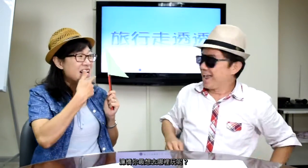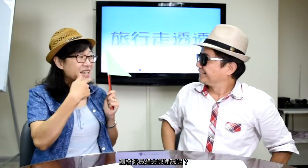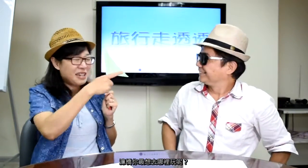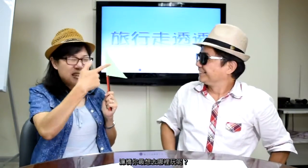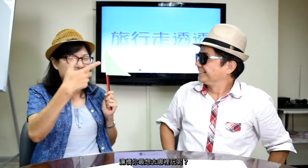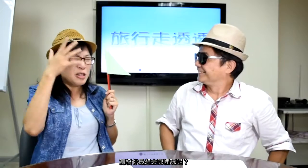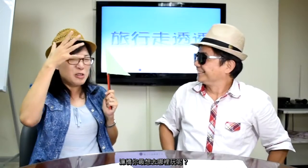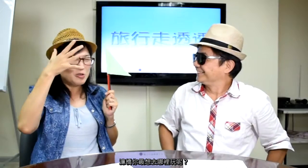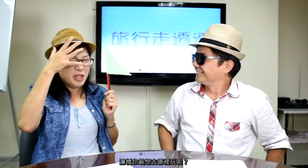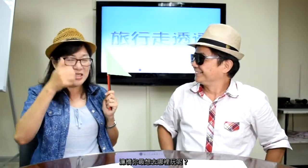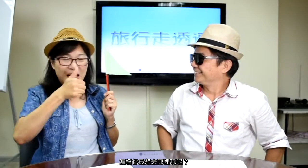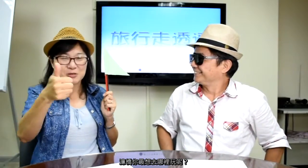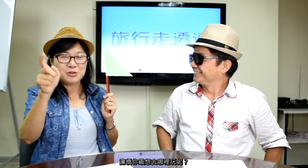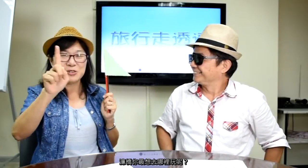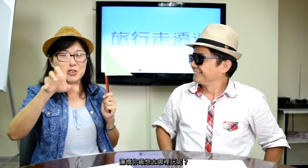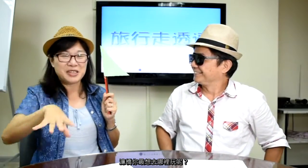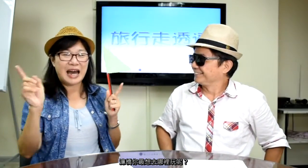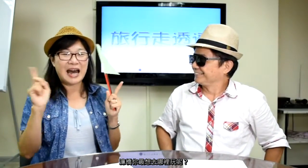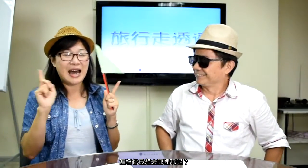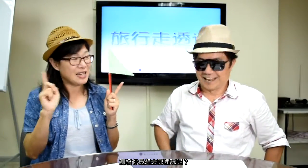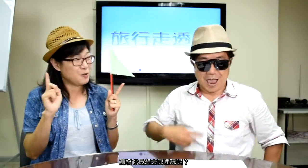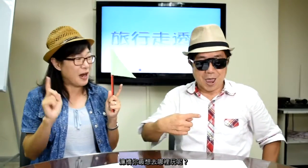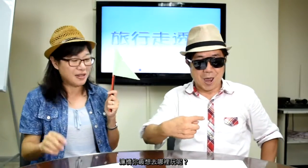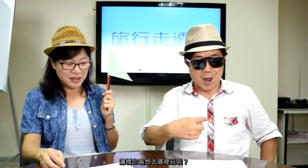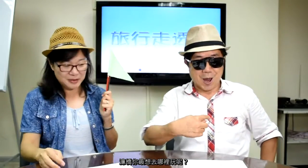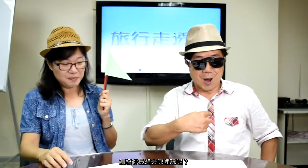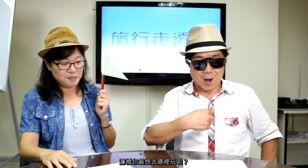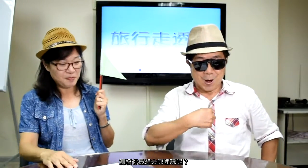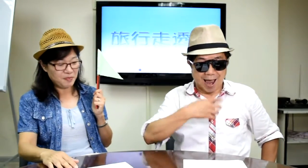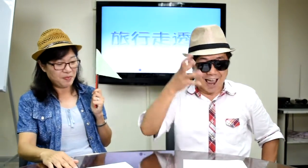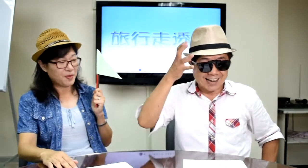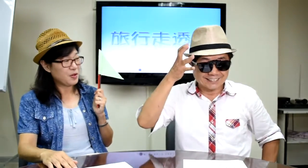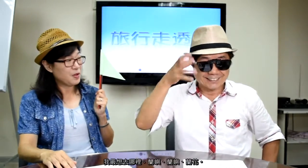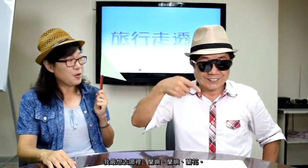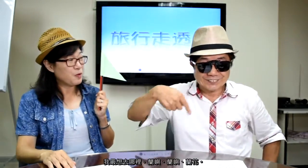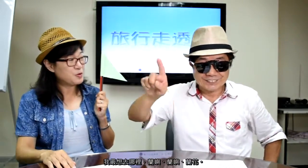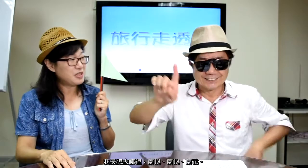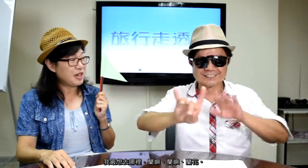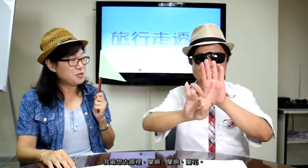连长，你最想去哪里玩呢？我最想去